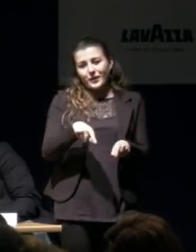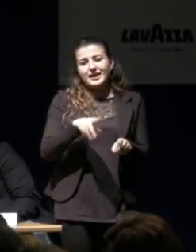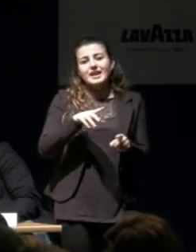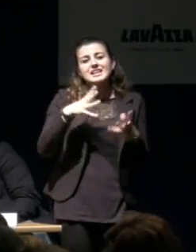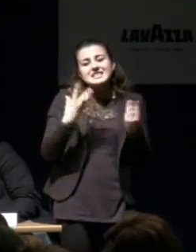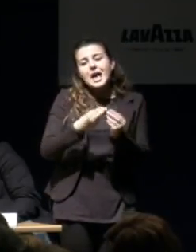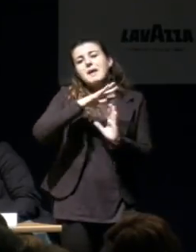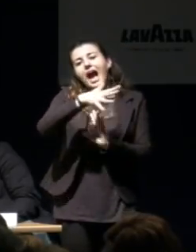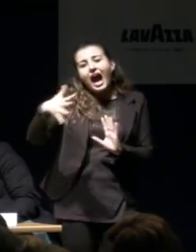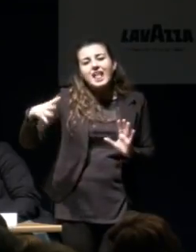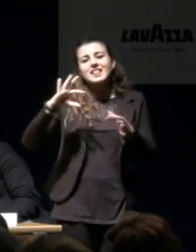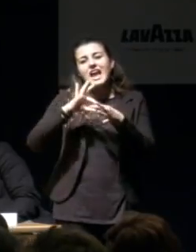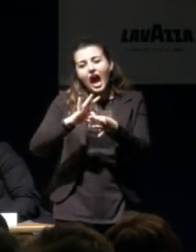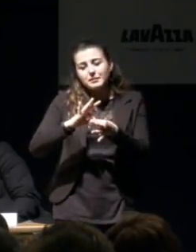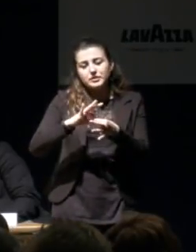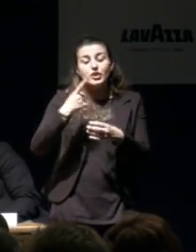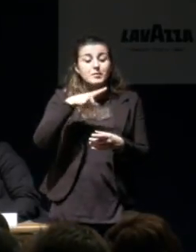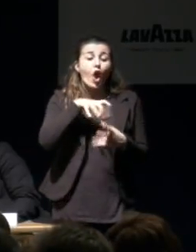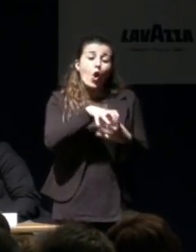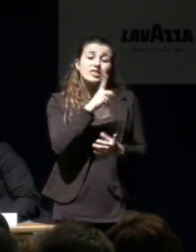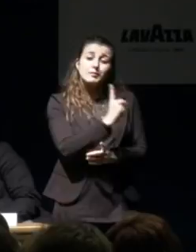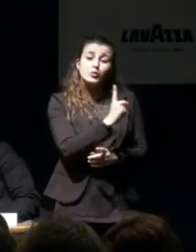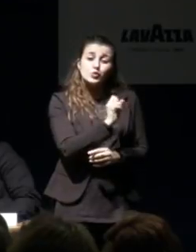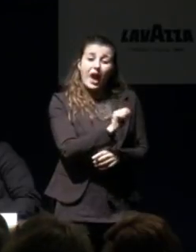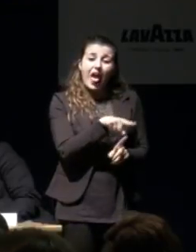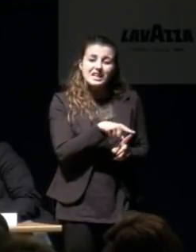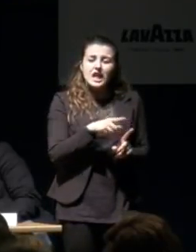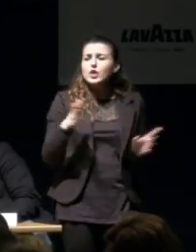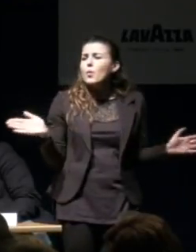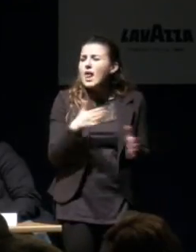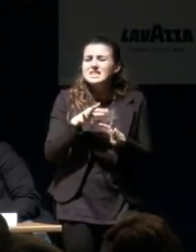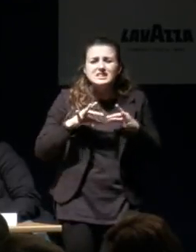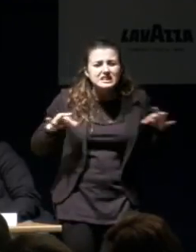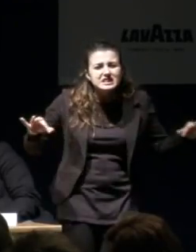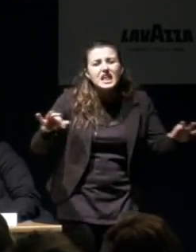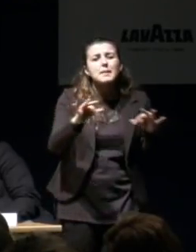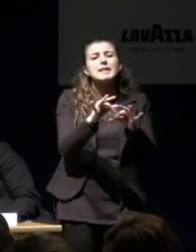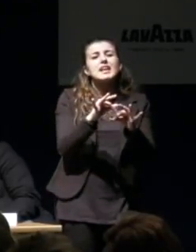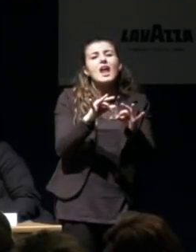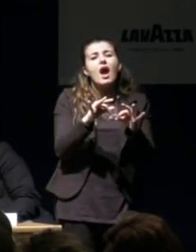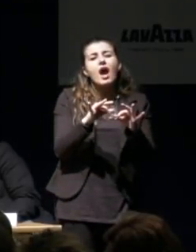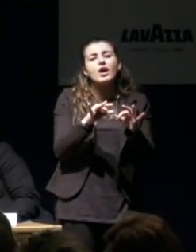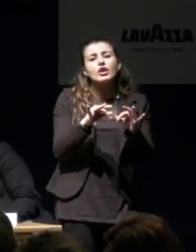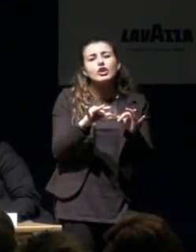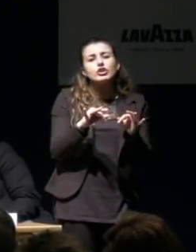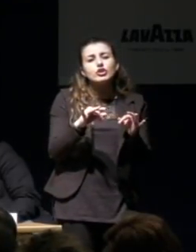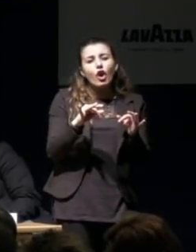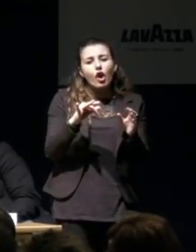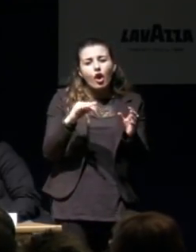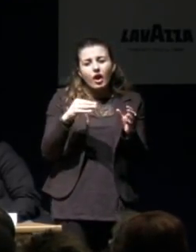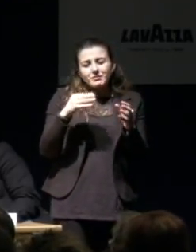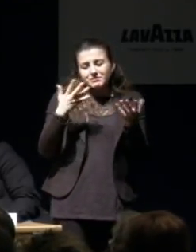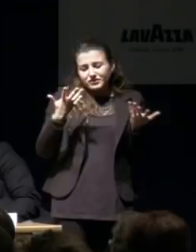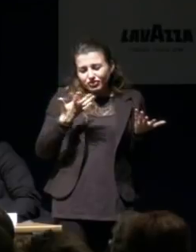delle altre persone degli amici il suo contributo a tutti i seminari che abbiamo fatto in cui